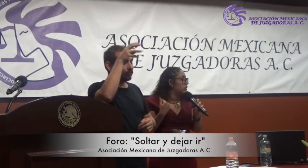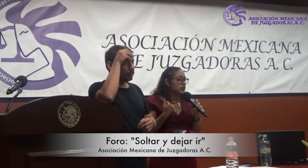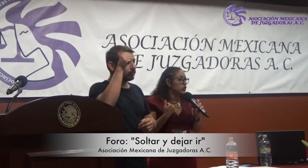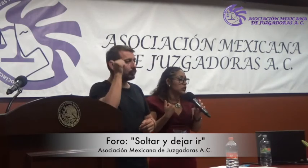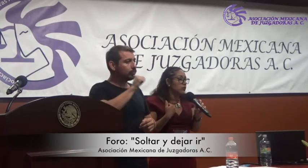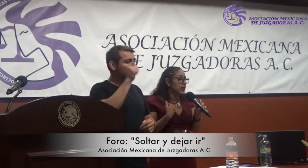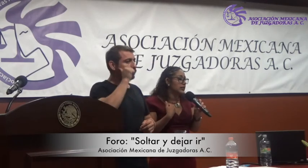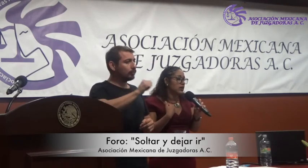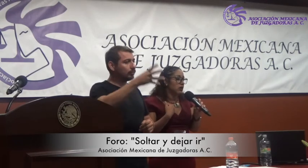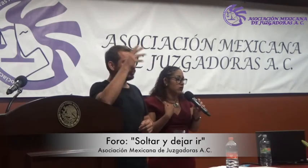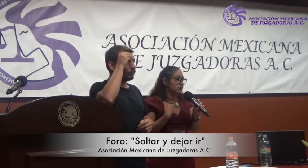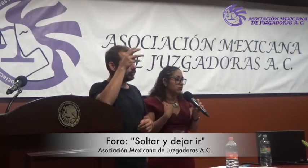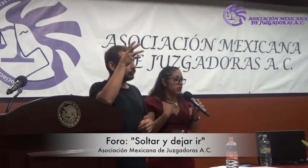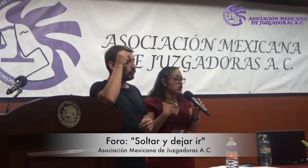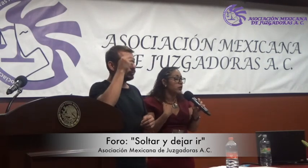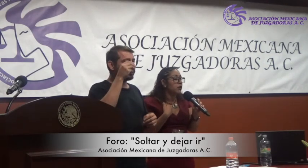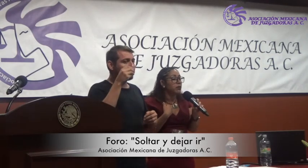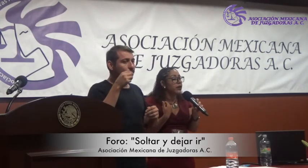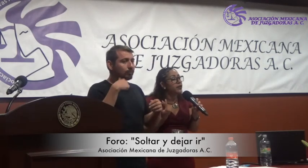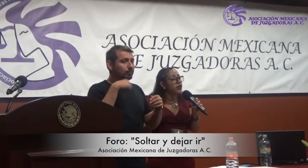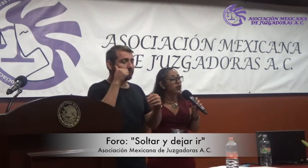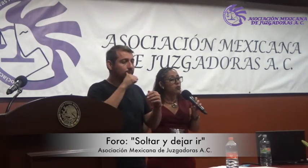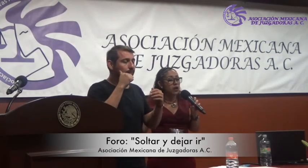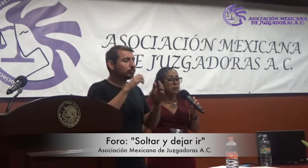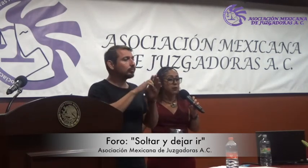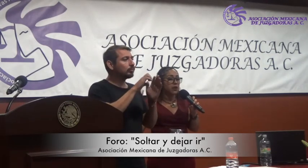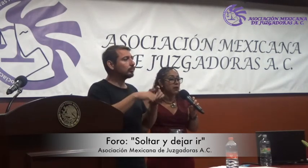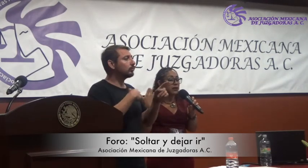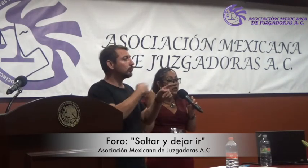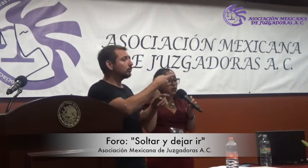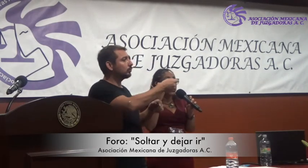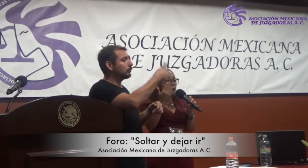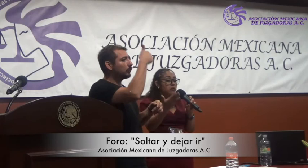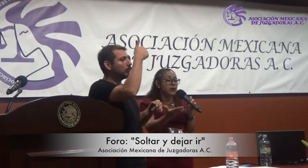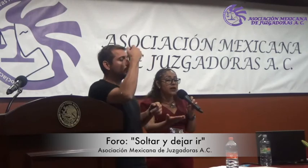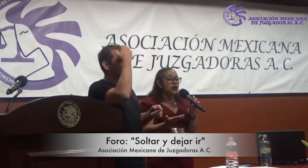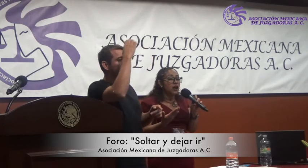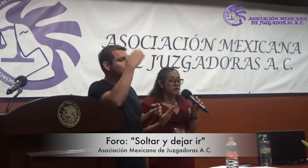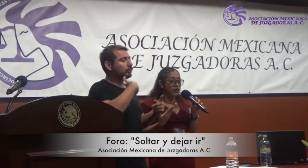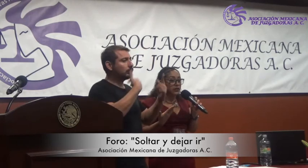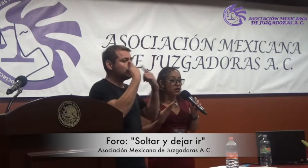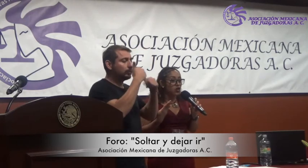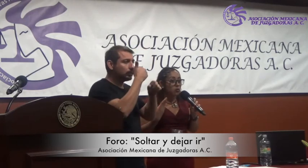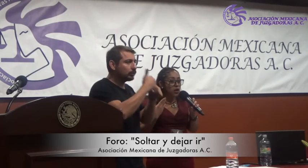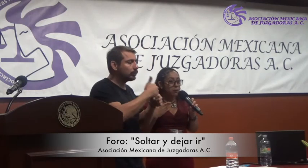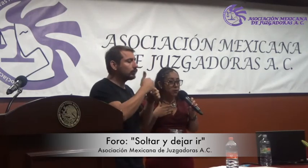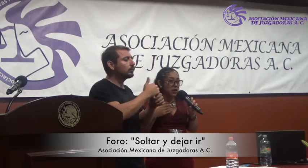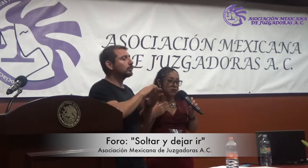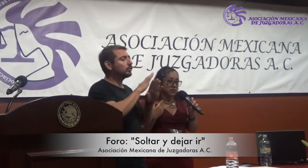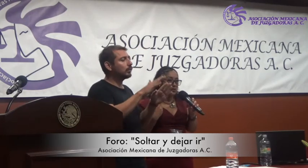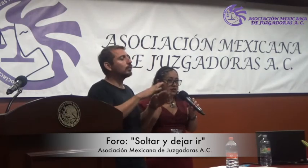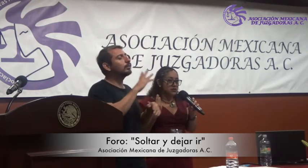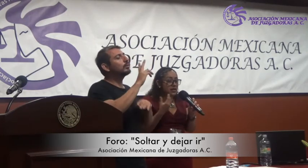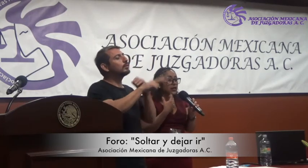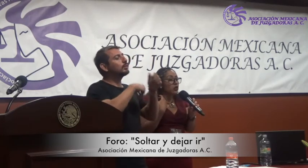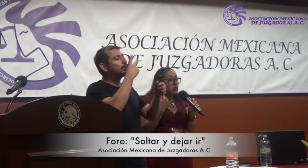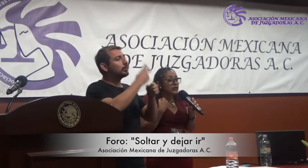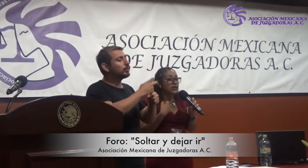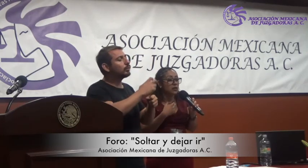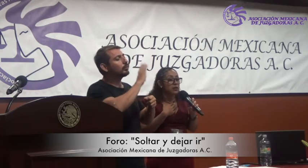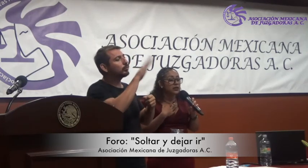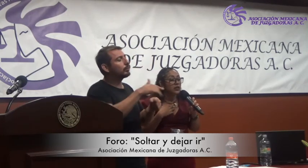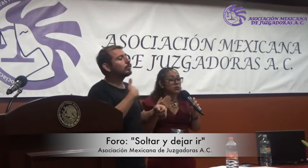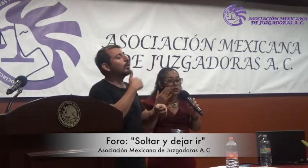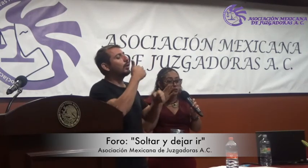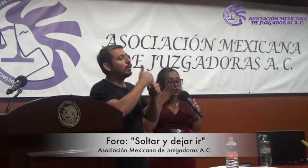tipo, las cosas no van a ser igual. Y no voy a volver a llorar como la primera vez y no voy a volver a enfrentarlo como la primera vez. Ya tengo